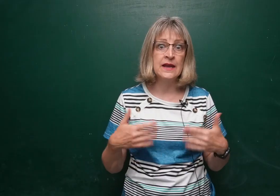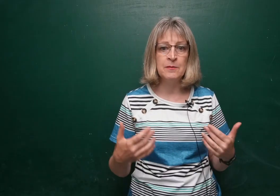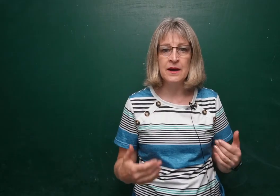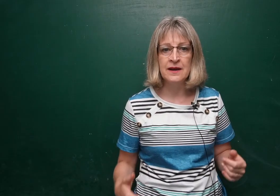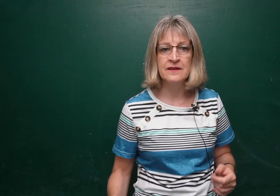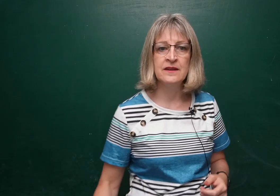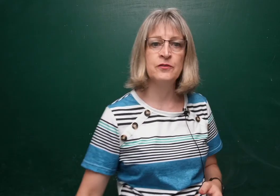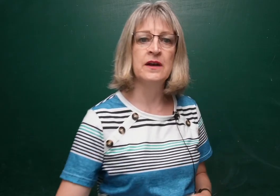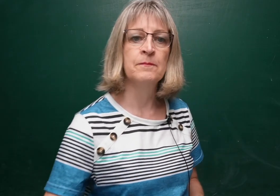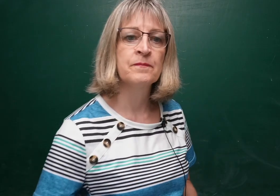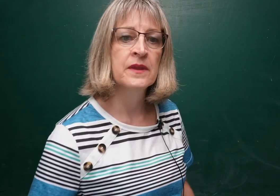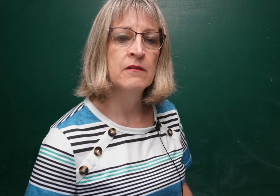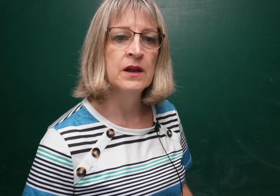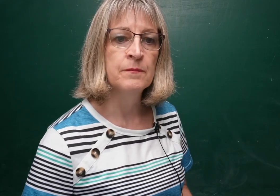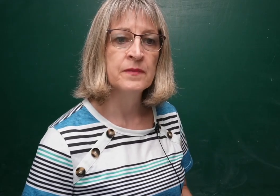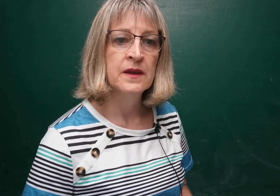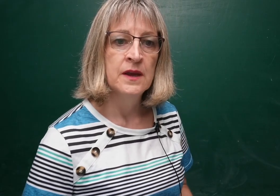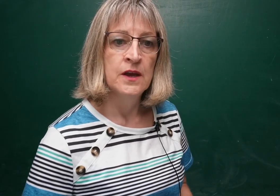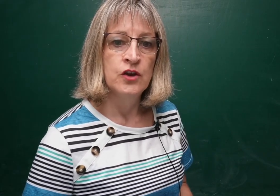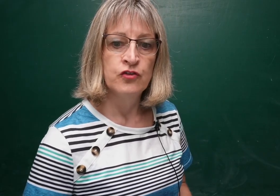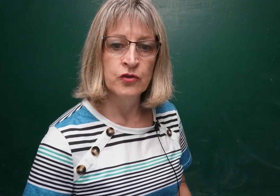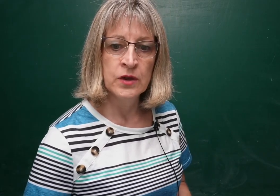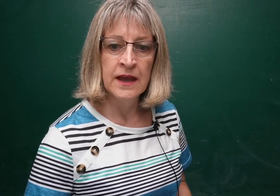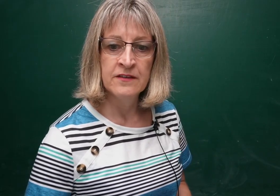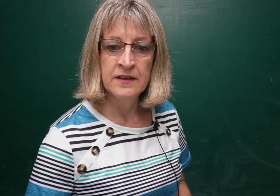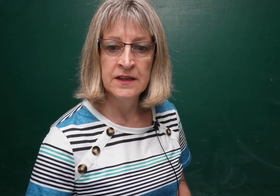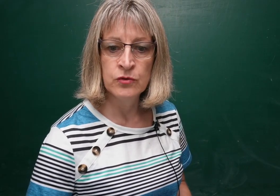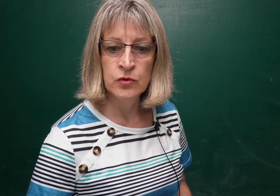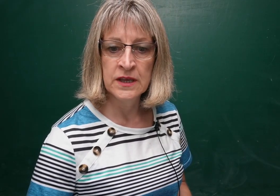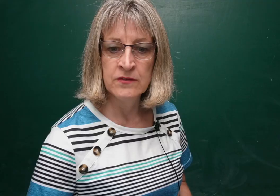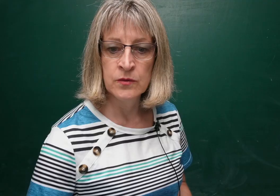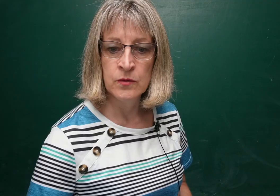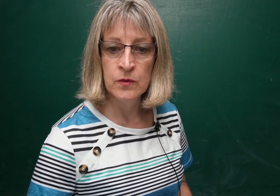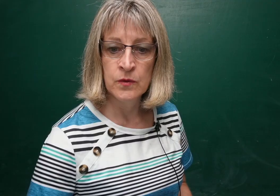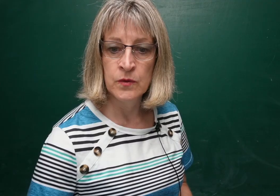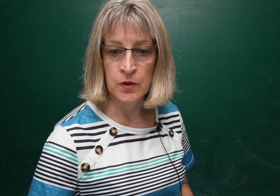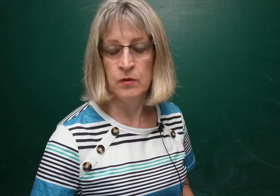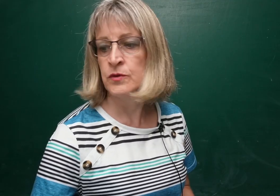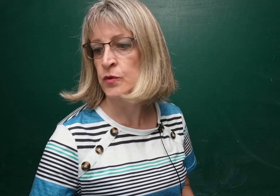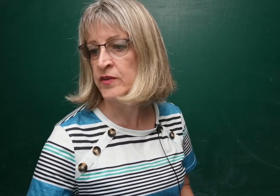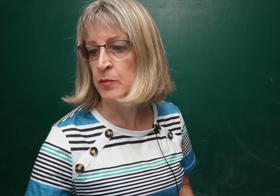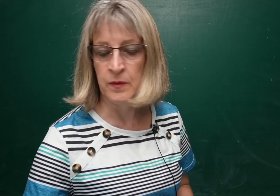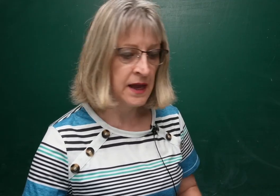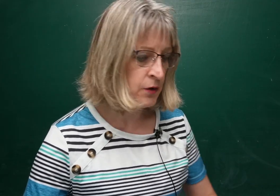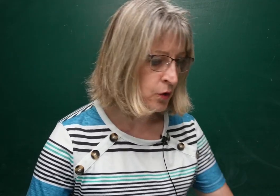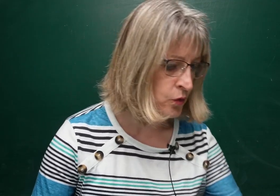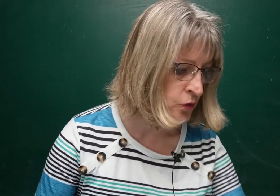pas internationale. Voilà. Je regarde s'il y a d'autres questions. Non, donc c'est bon. Alors, on continue